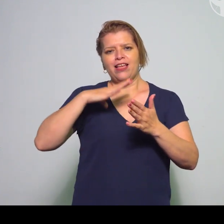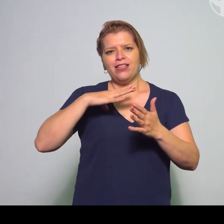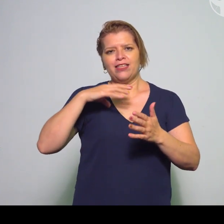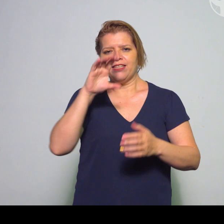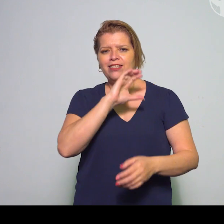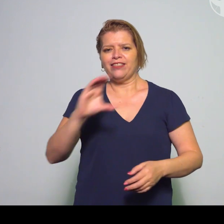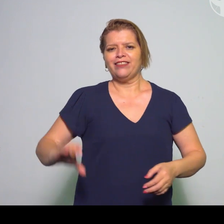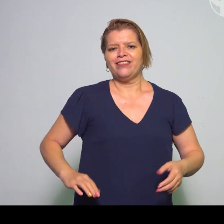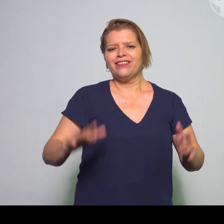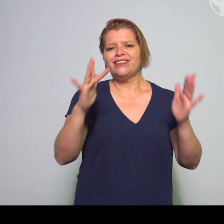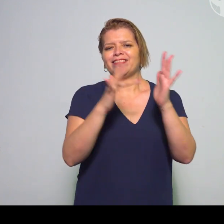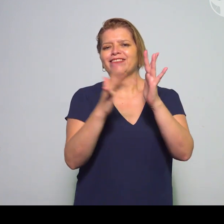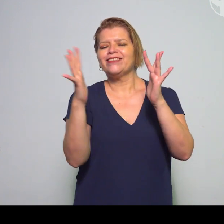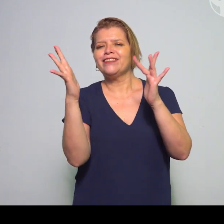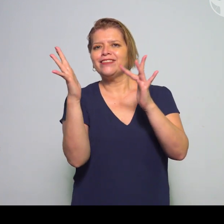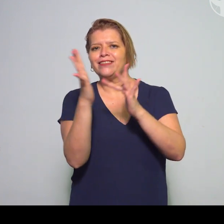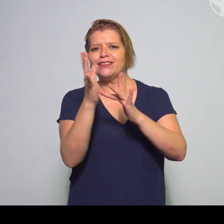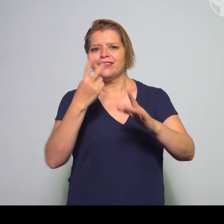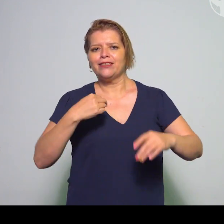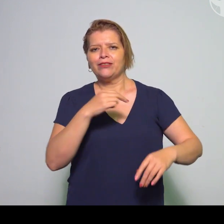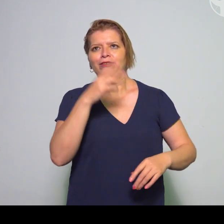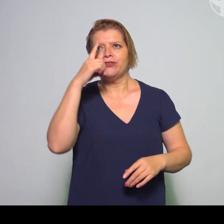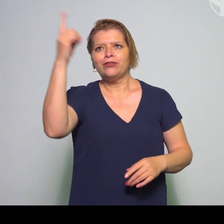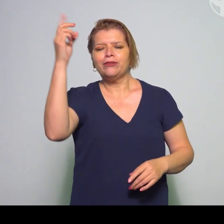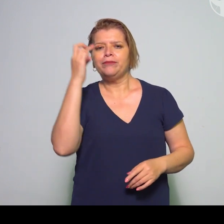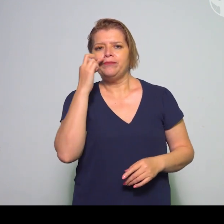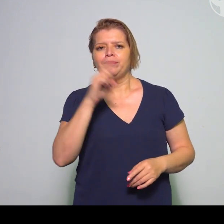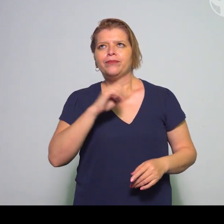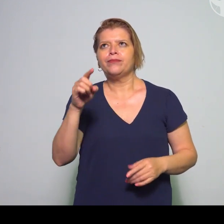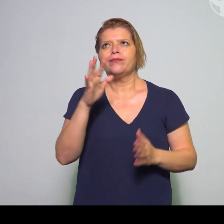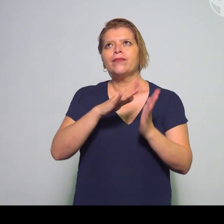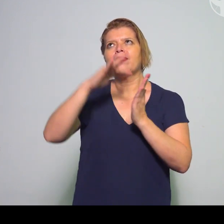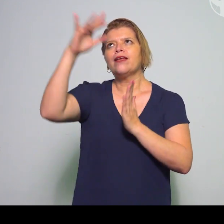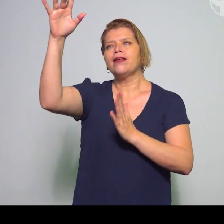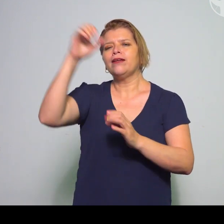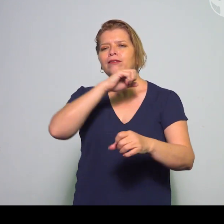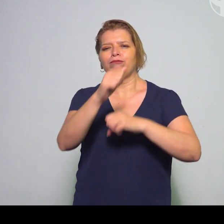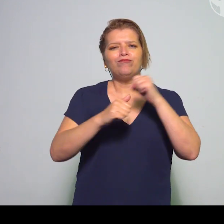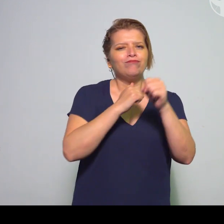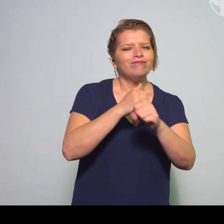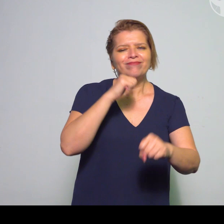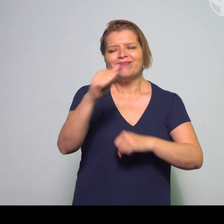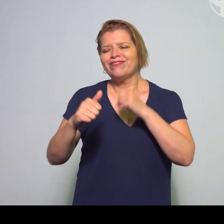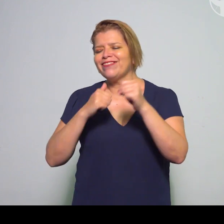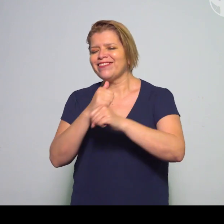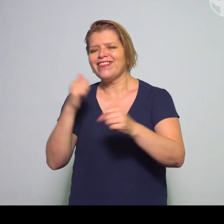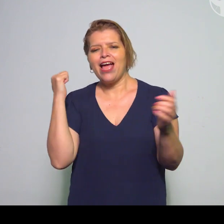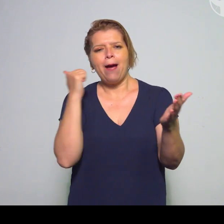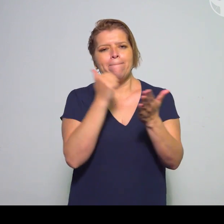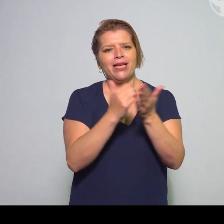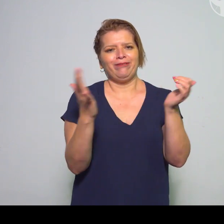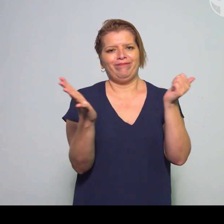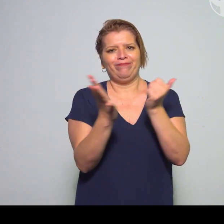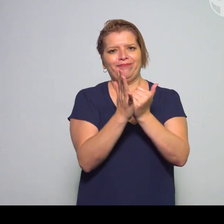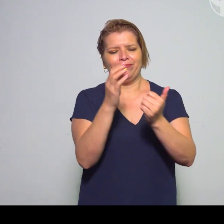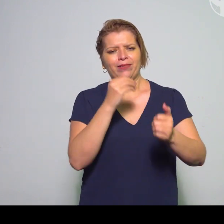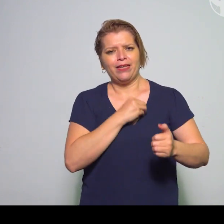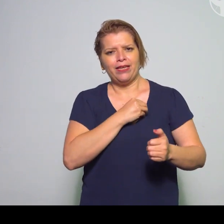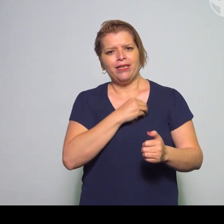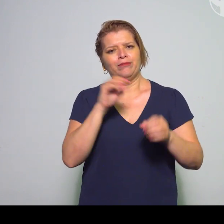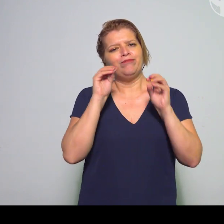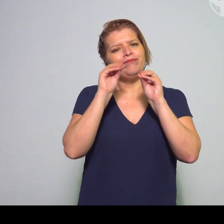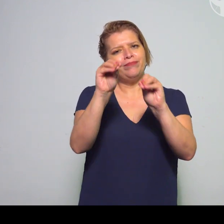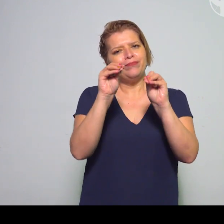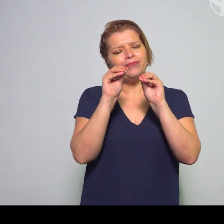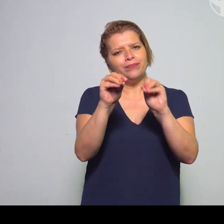las gloriosas riquezas que tiene en Cristo Jesús. A nuestro Dios y Padre sea la gloria por los siglos de los